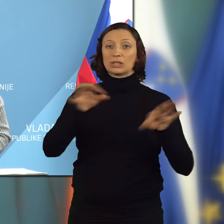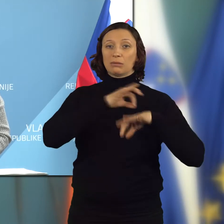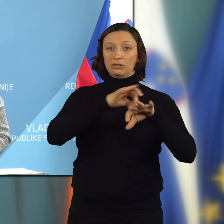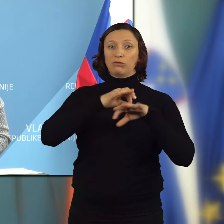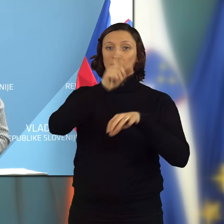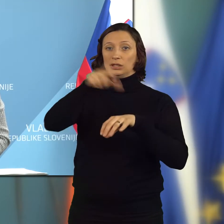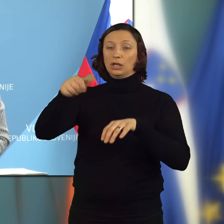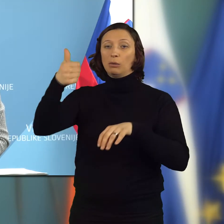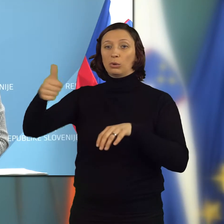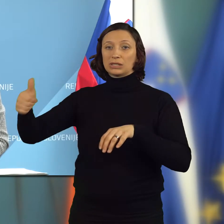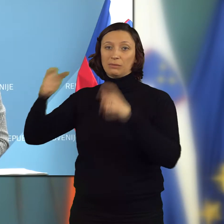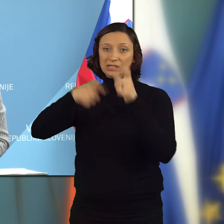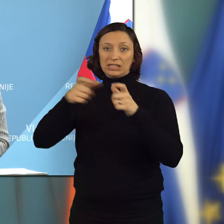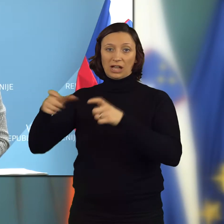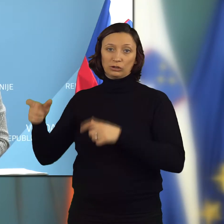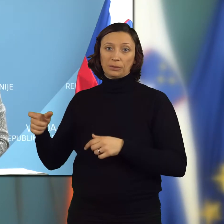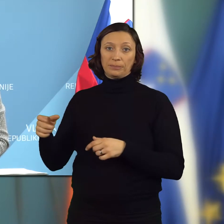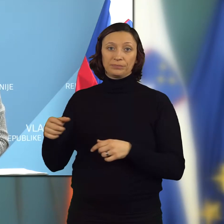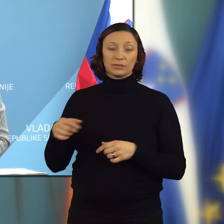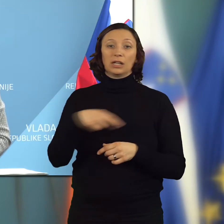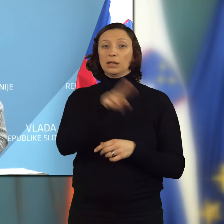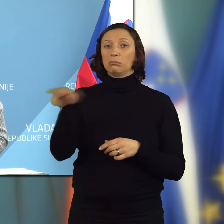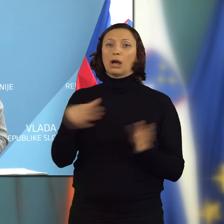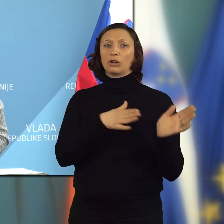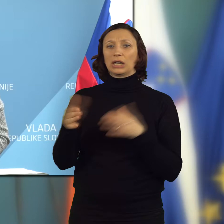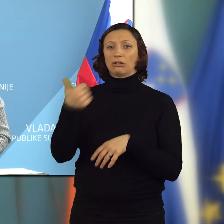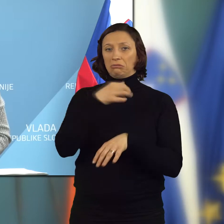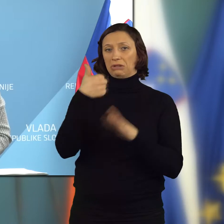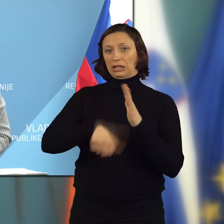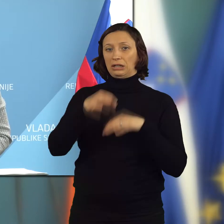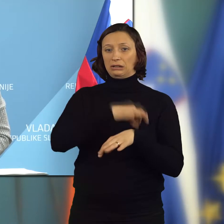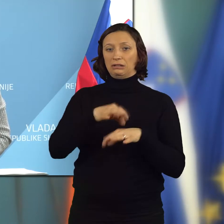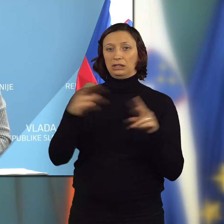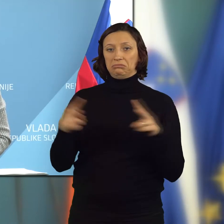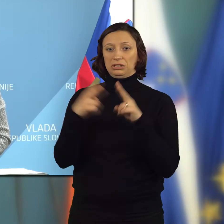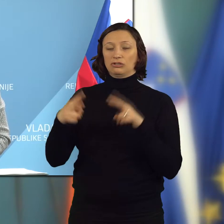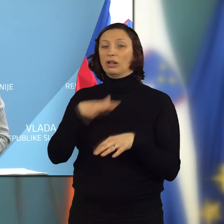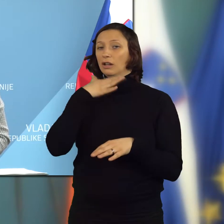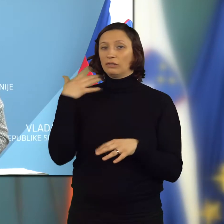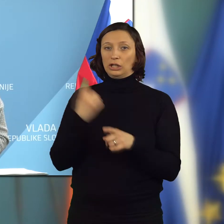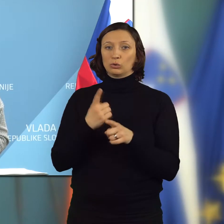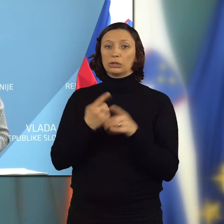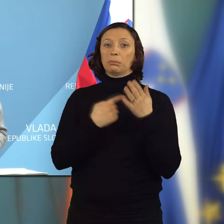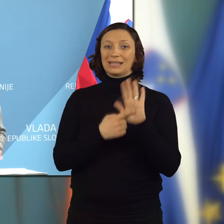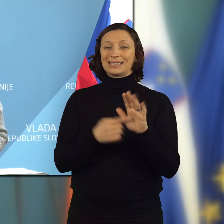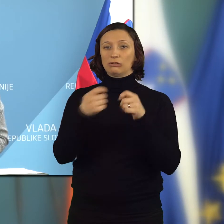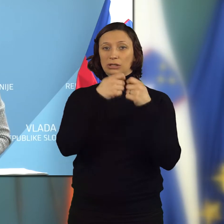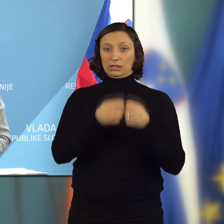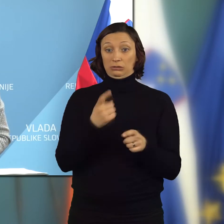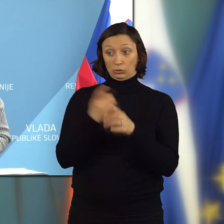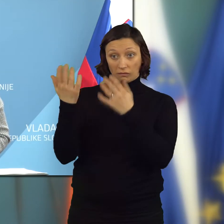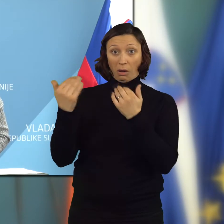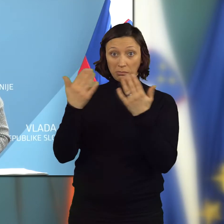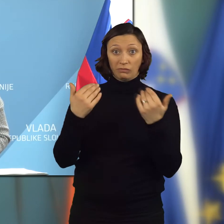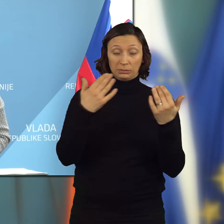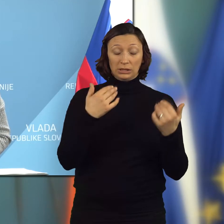vsemi vodji posameznih zavodov. Oni imajo redno tedensko srečanje in velikokrat so predstavniki